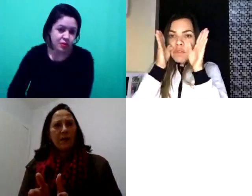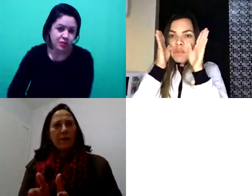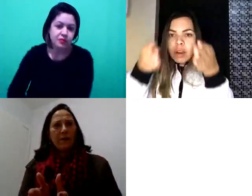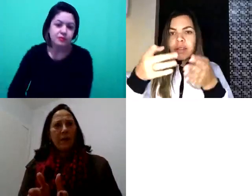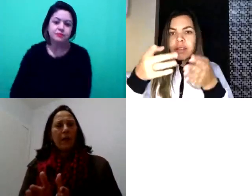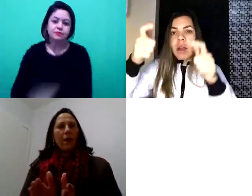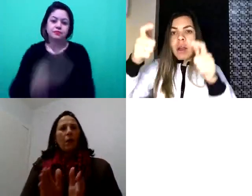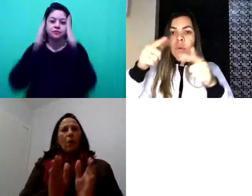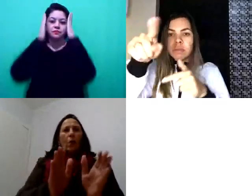vocês.